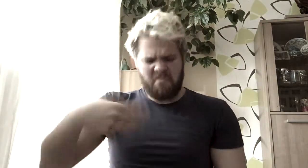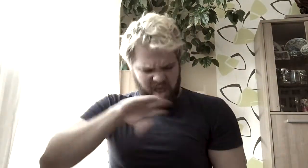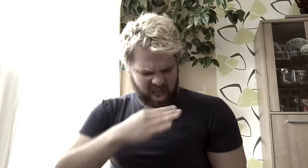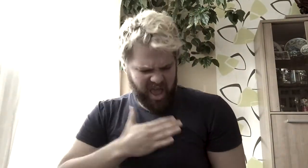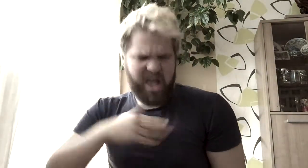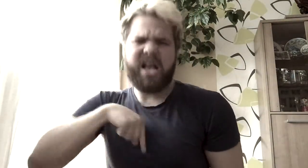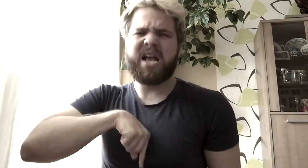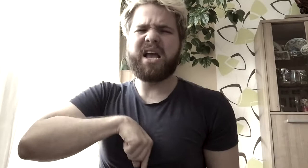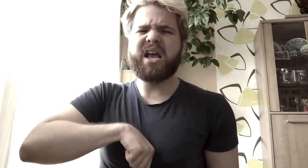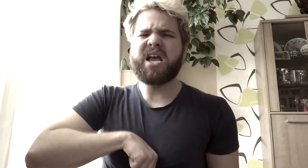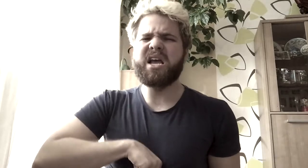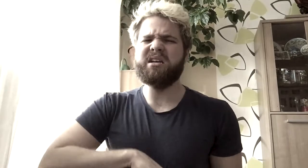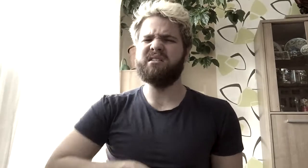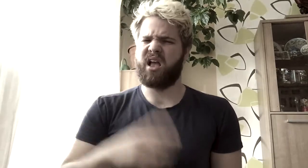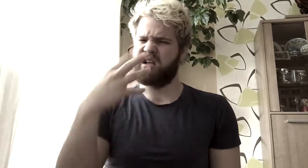our souls.